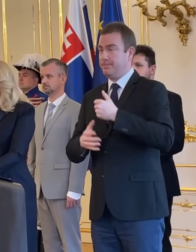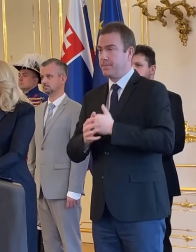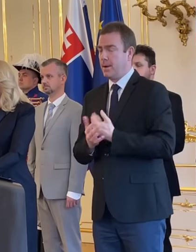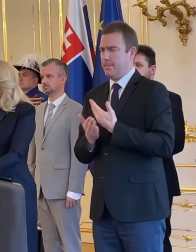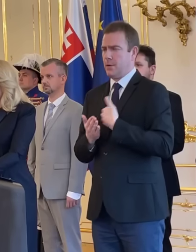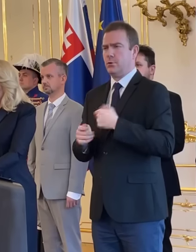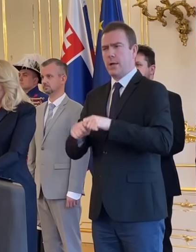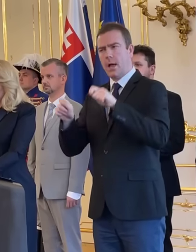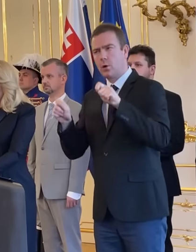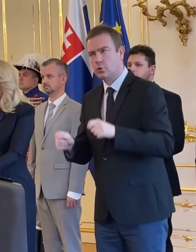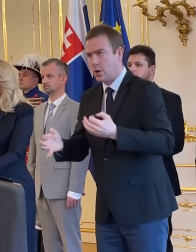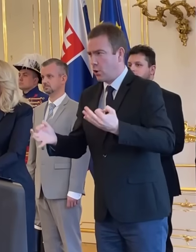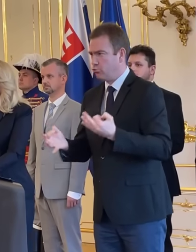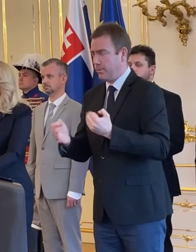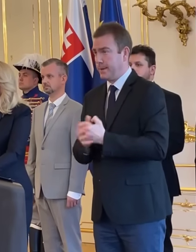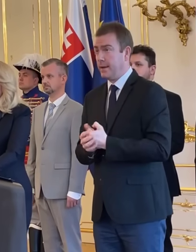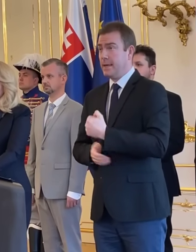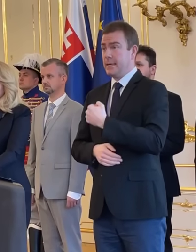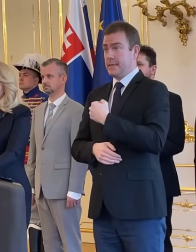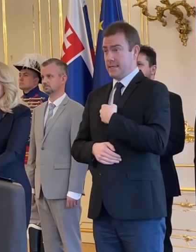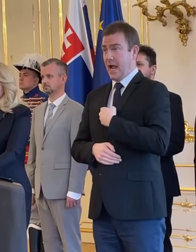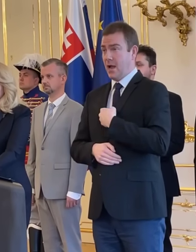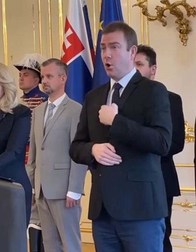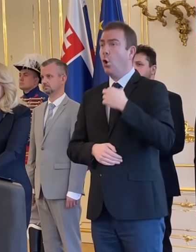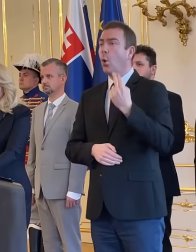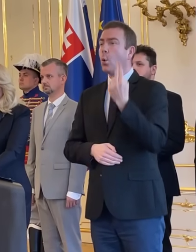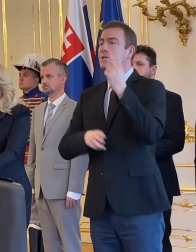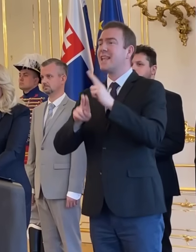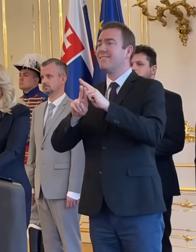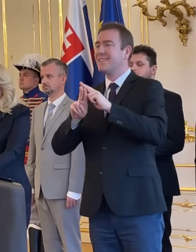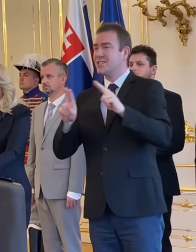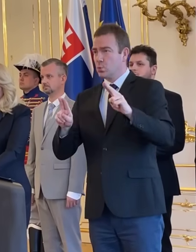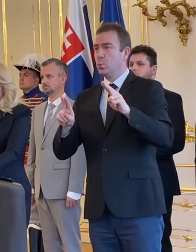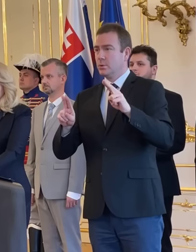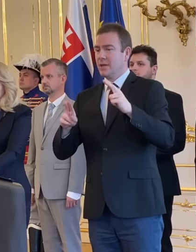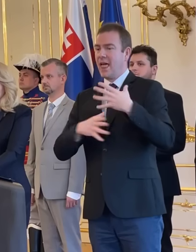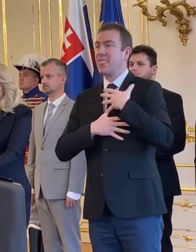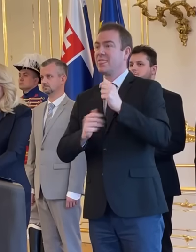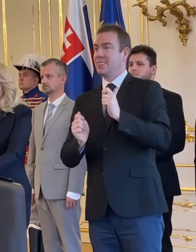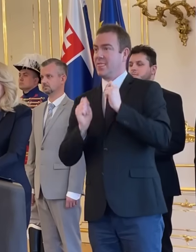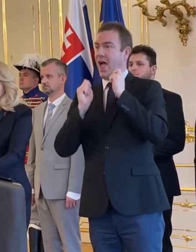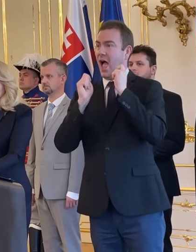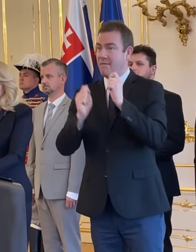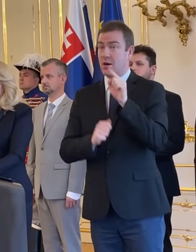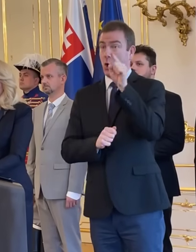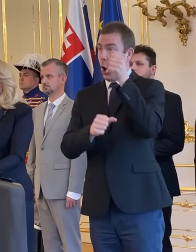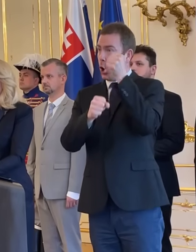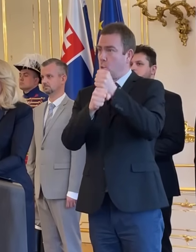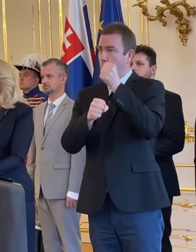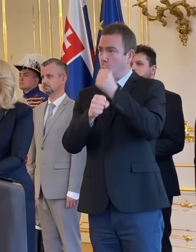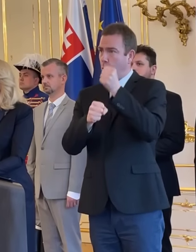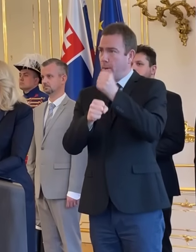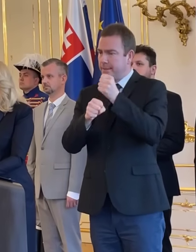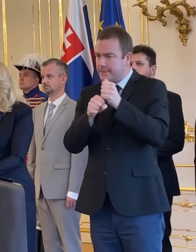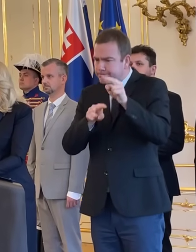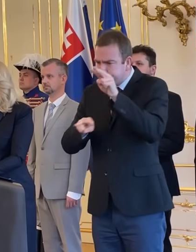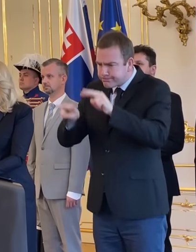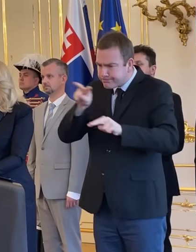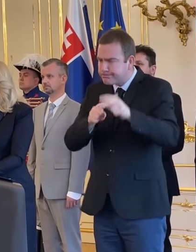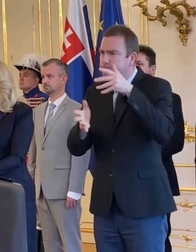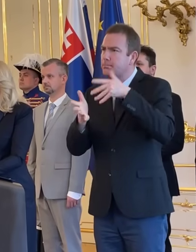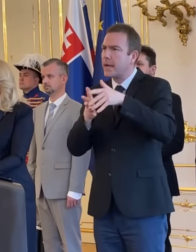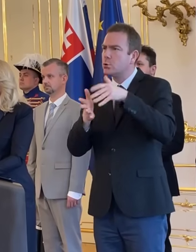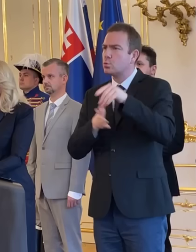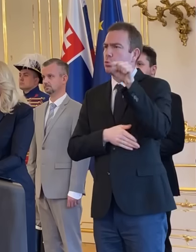Rozhodla som sa, že podám návrh na Ústavný súd Slovenskej republiky na preskúmanie súladu tejto novely s